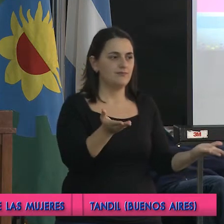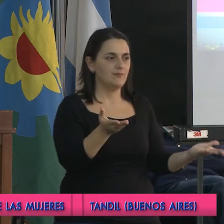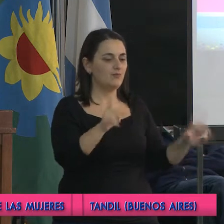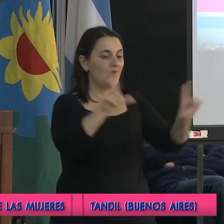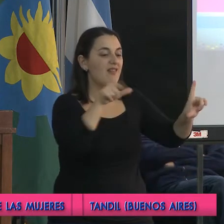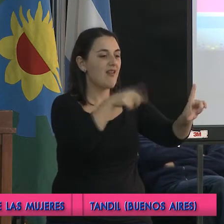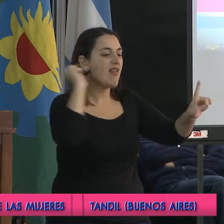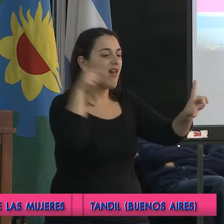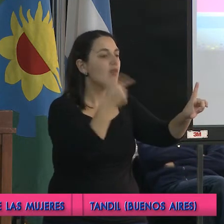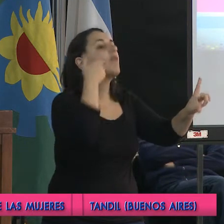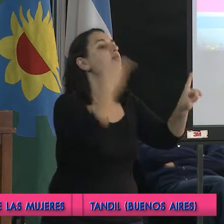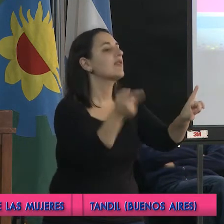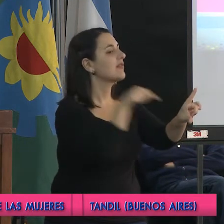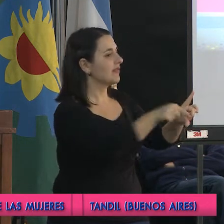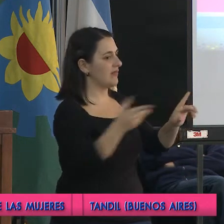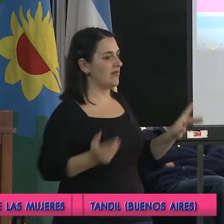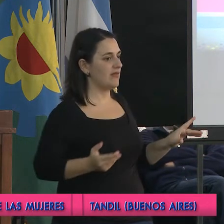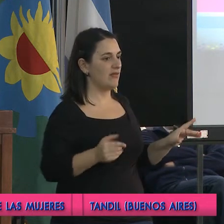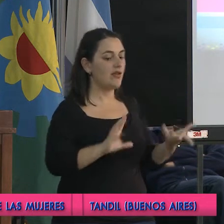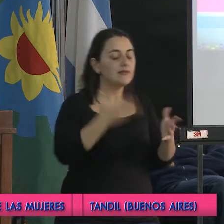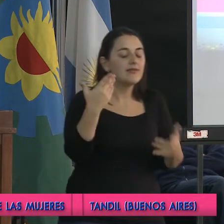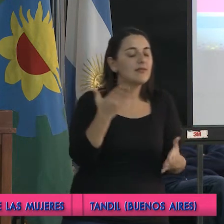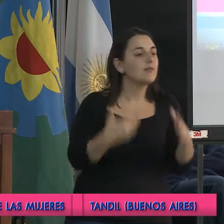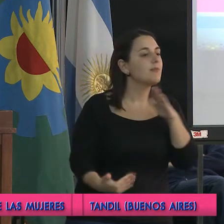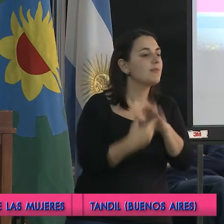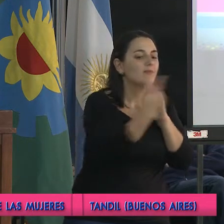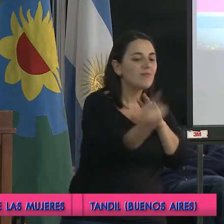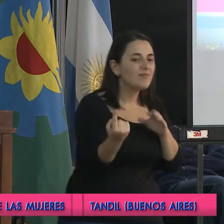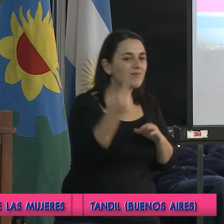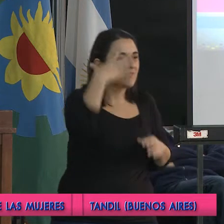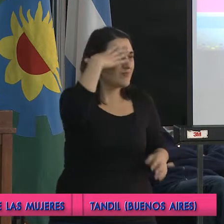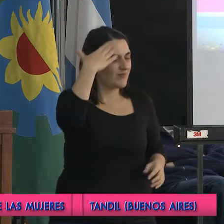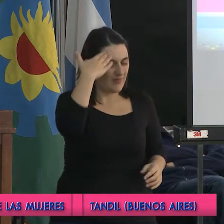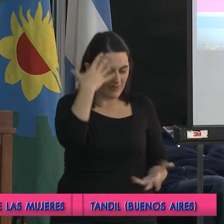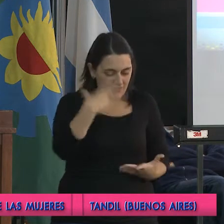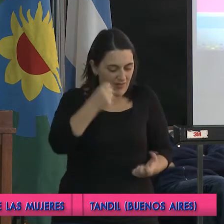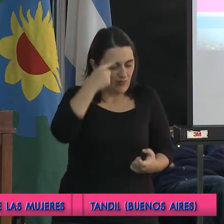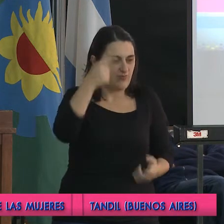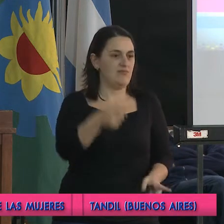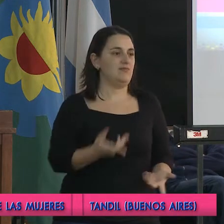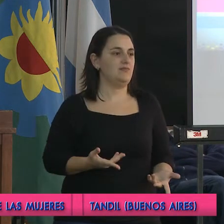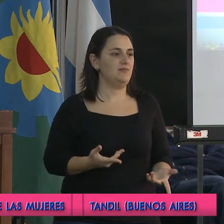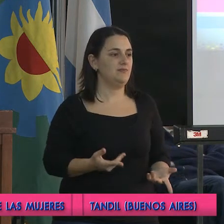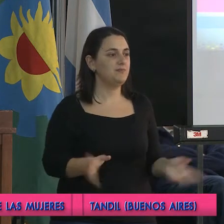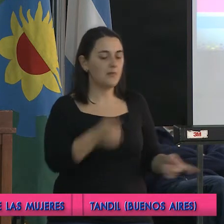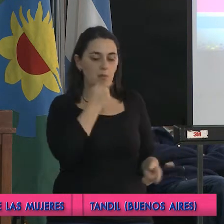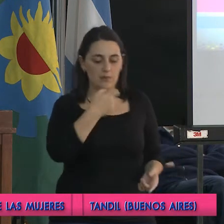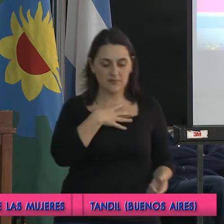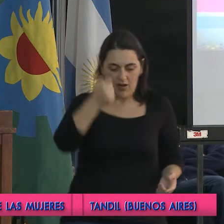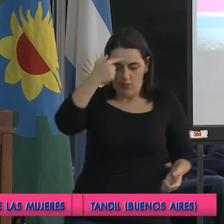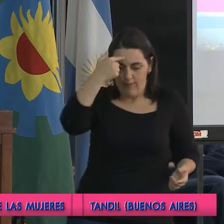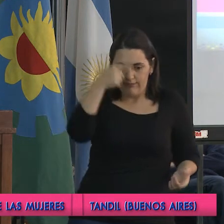se juega respecto a la salud mental. Cuando en términos de salud mental o hasta en vidas humanas